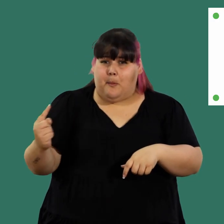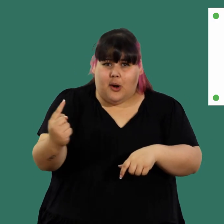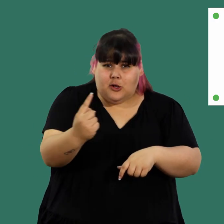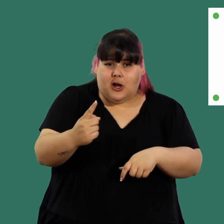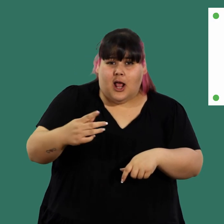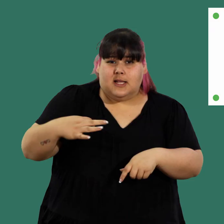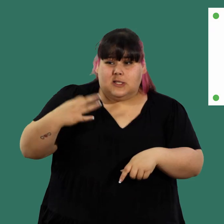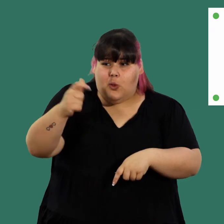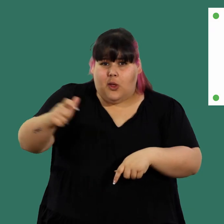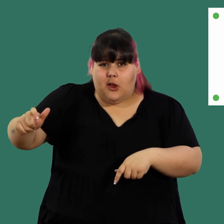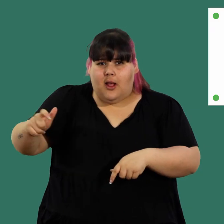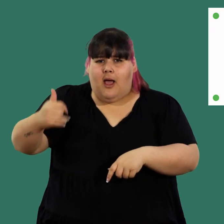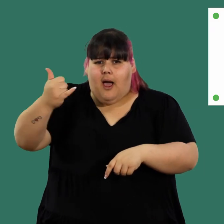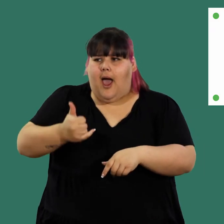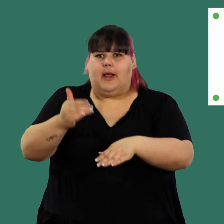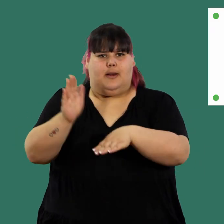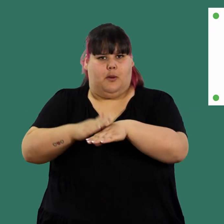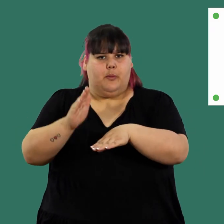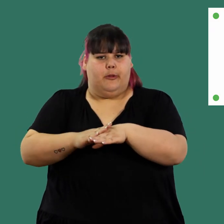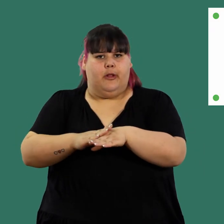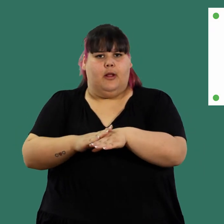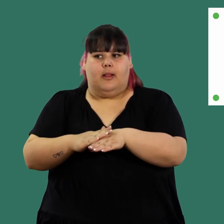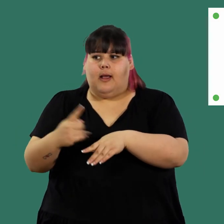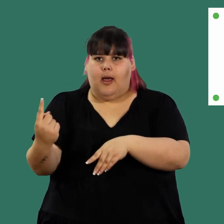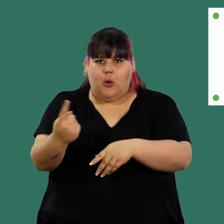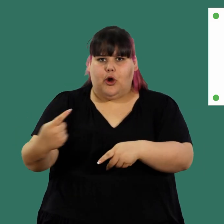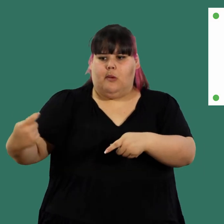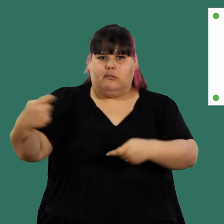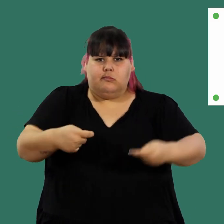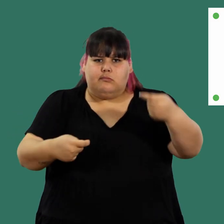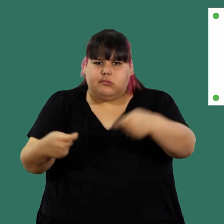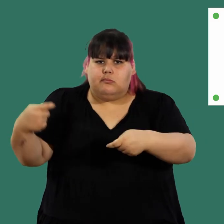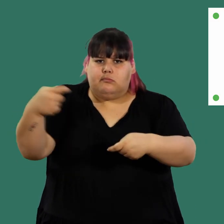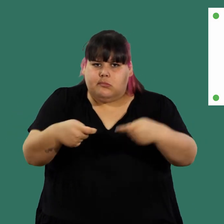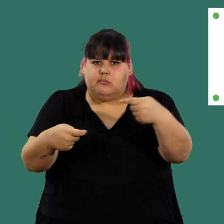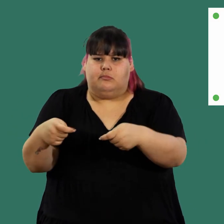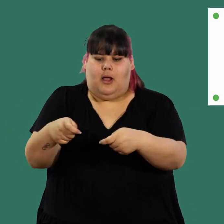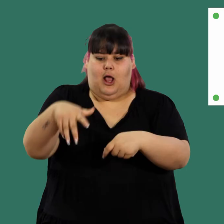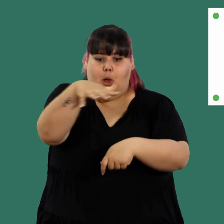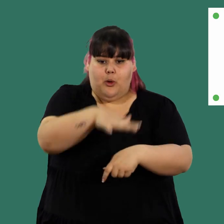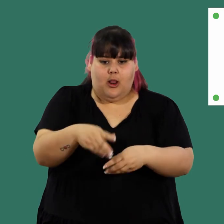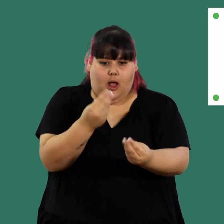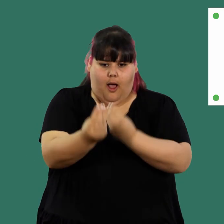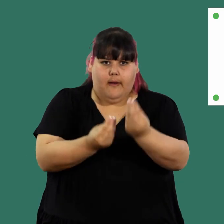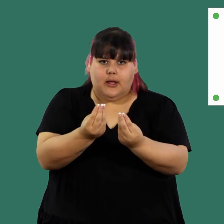responsabilidad de portar desde su entorno para hacer que nuestros hábitats sean inclusivos y